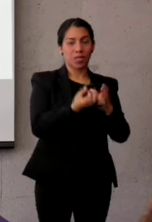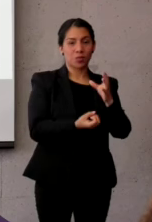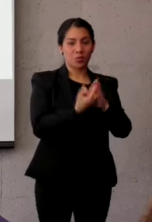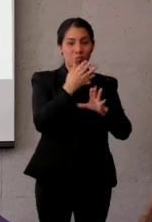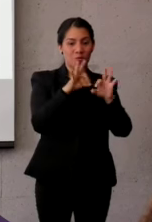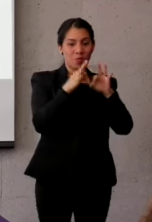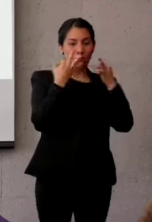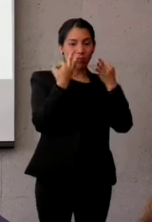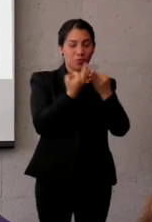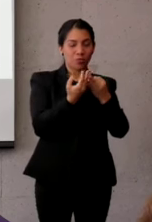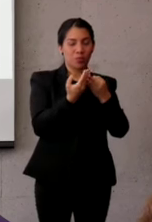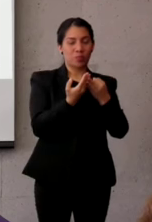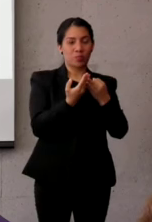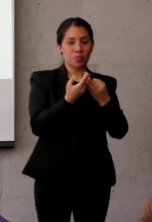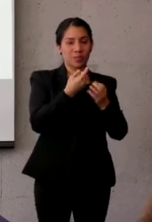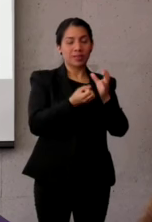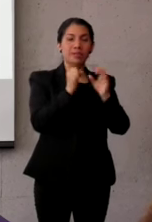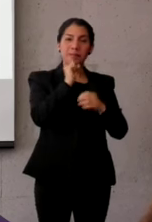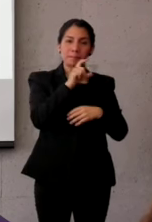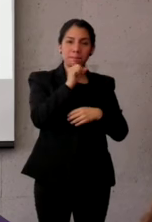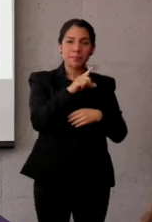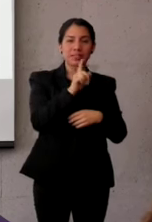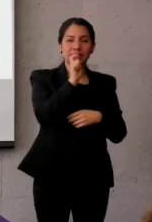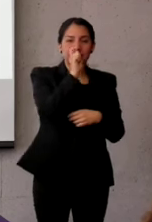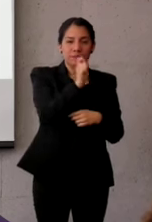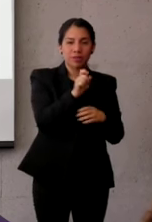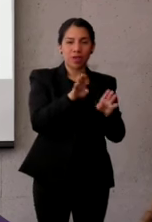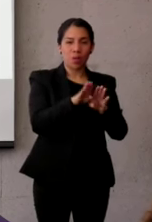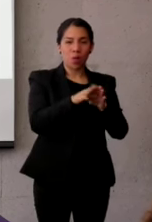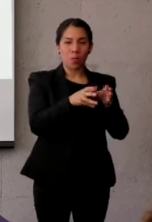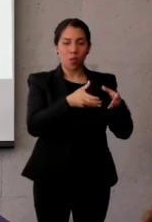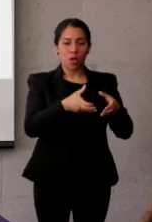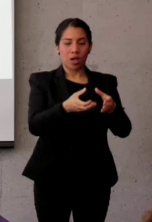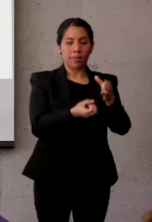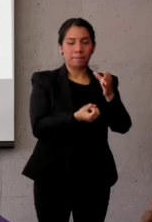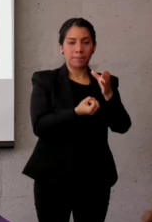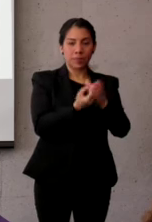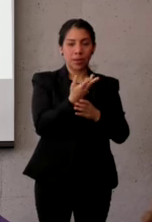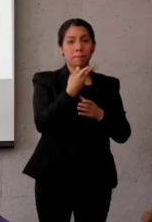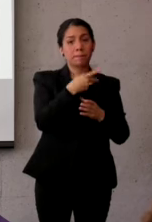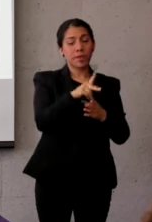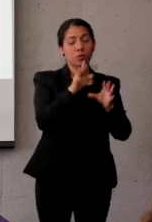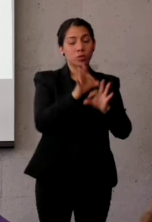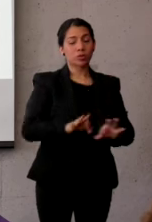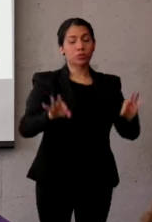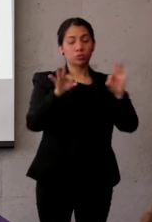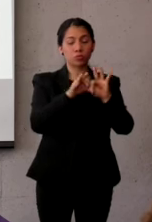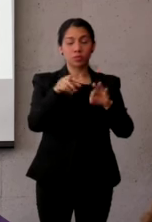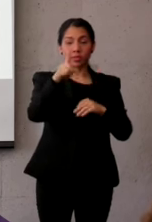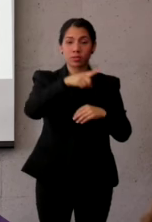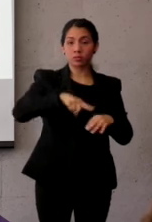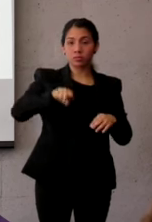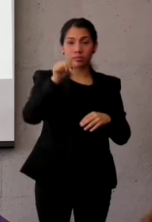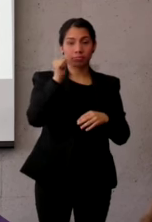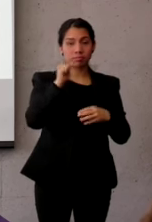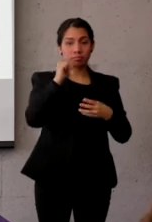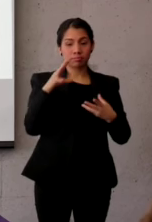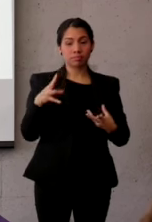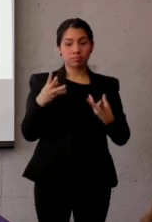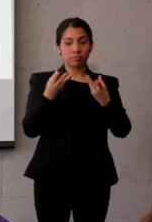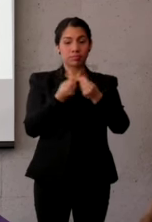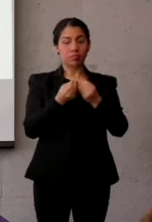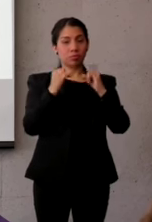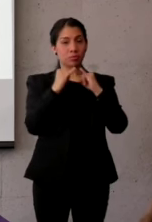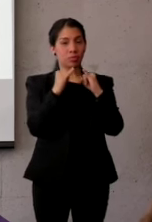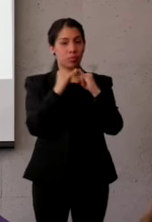un camino por construir, y no podríamos hacerlo si no es con el tribunal también, caminando en estas nuevas